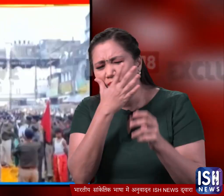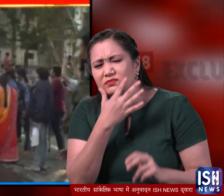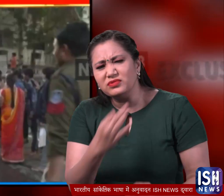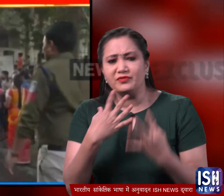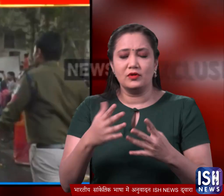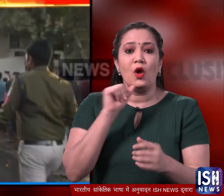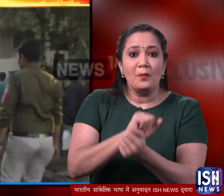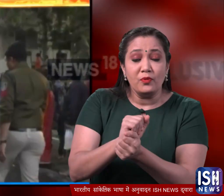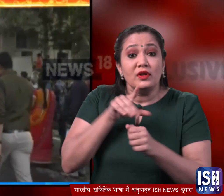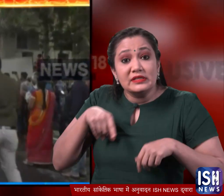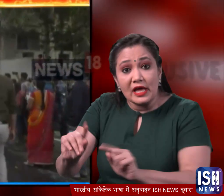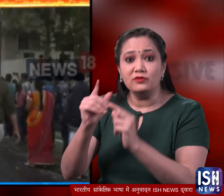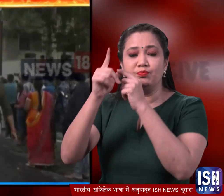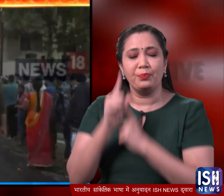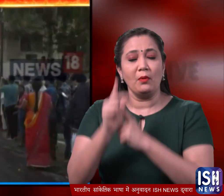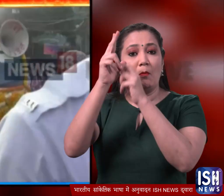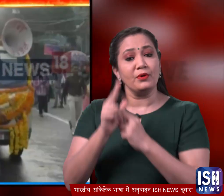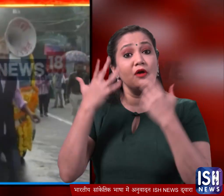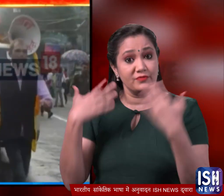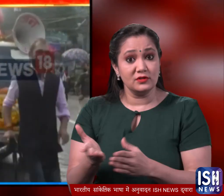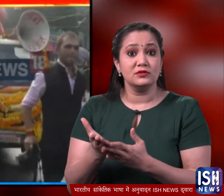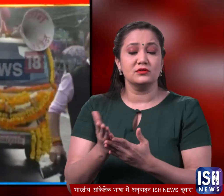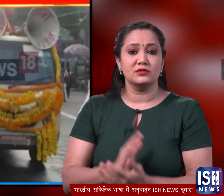सवारी को पुलिस की तरफ से गार्ड ऑफ ऑनर भी दिया गया।